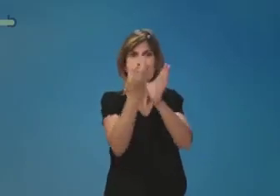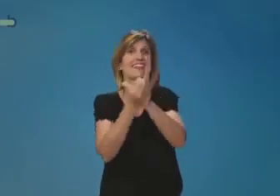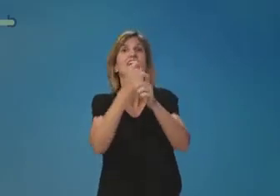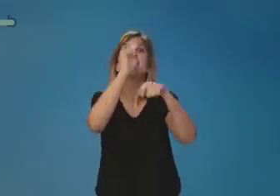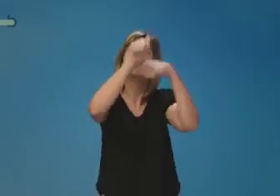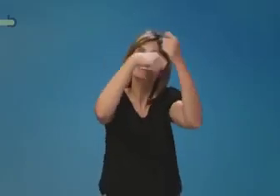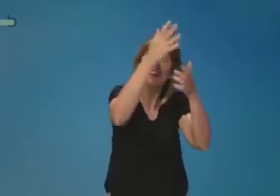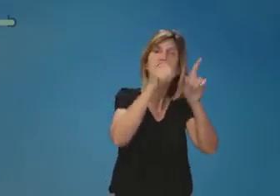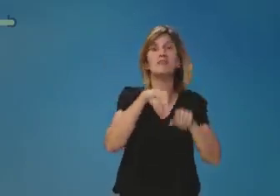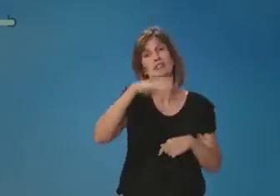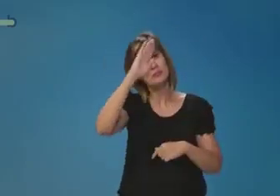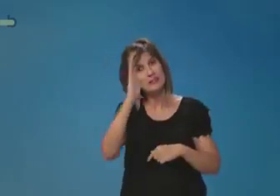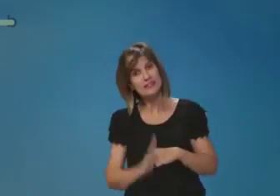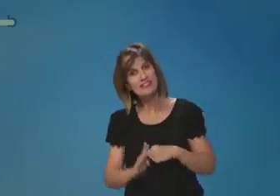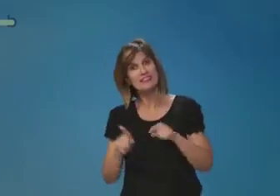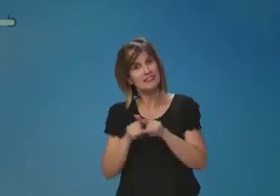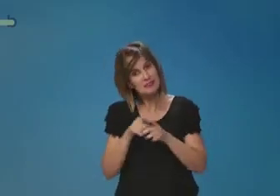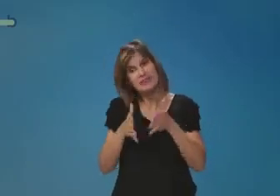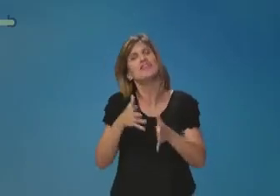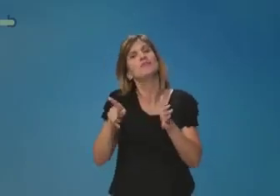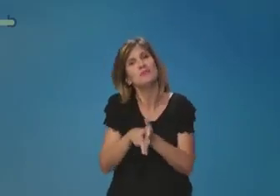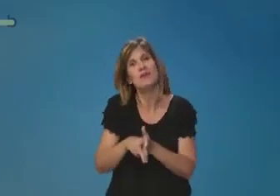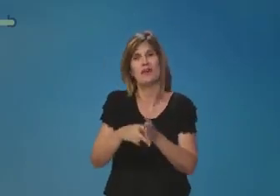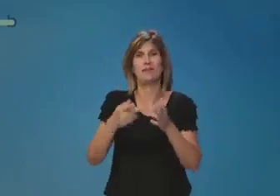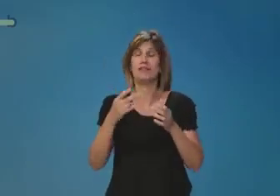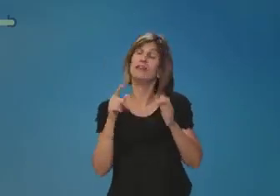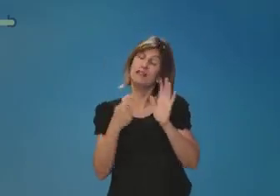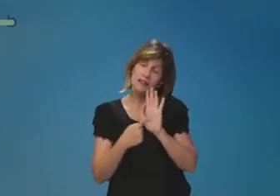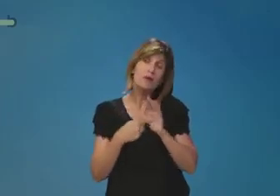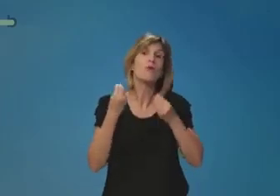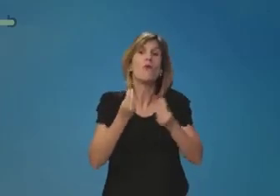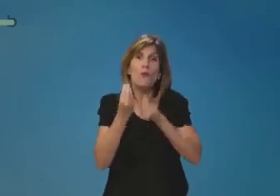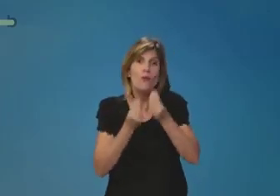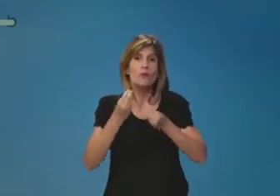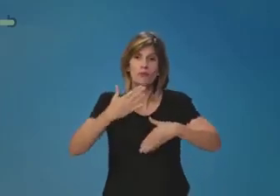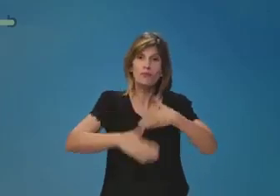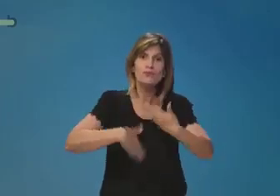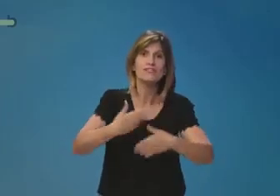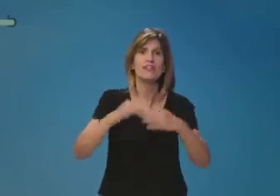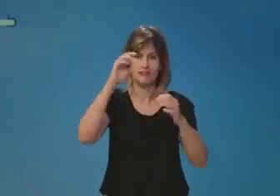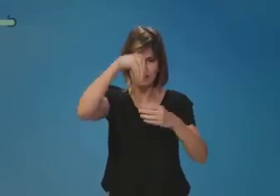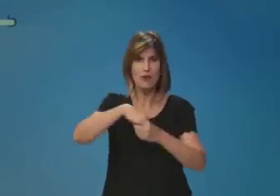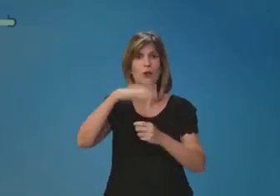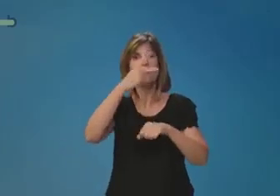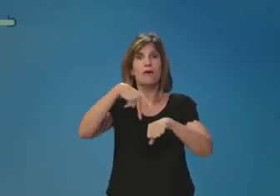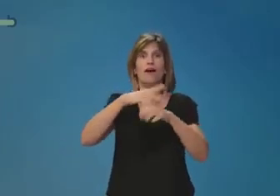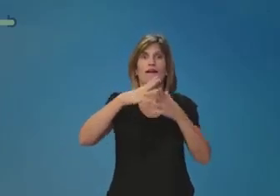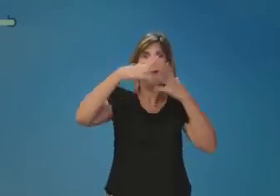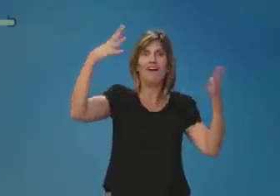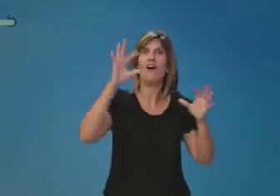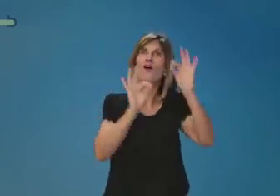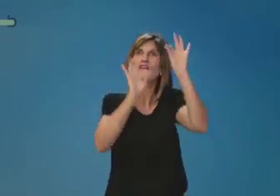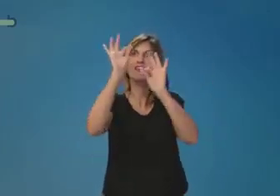pela comunidade estadunidense, novos sinais foram surgindo, assim como o Brasil, um país com dimensões continentais